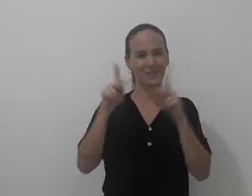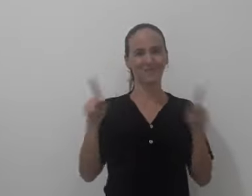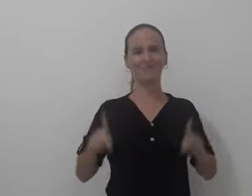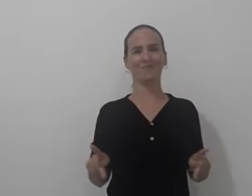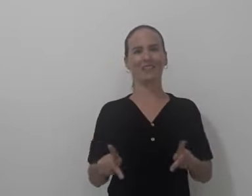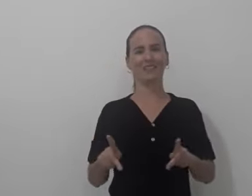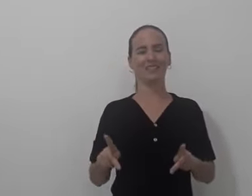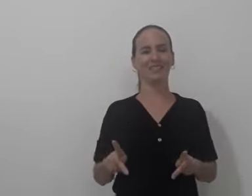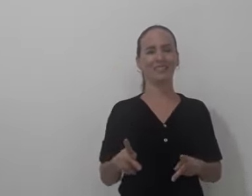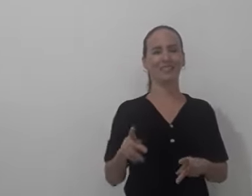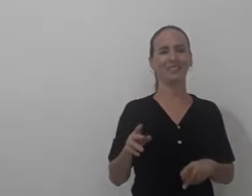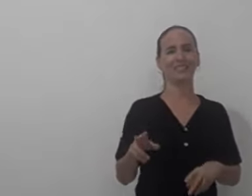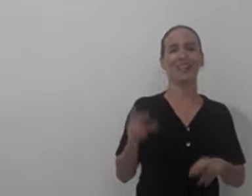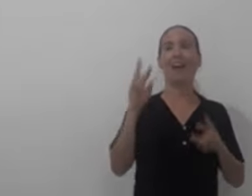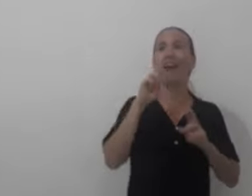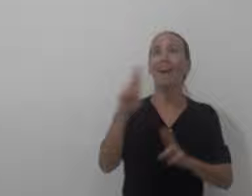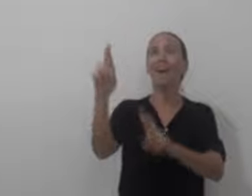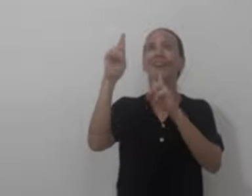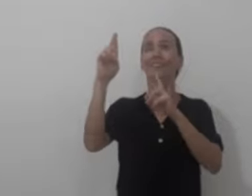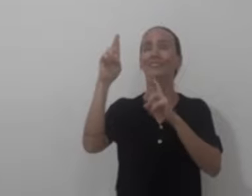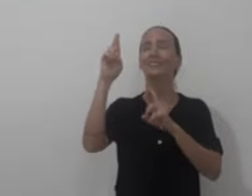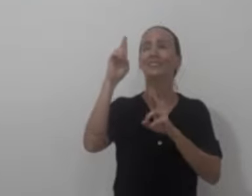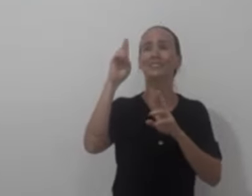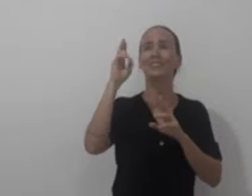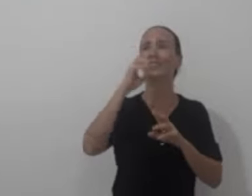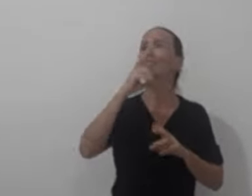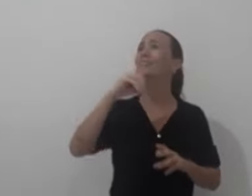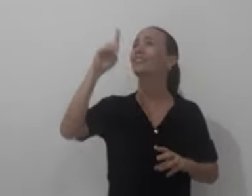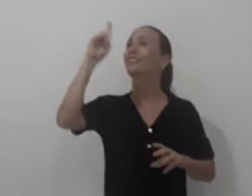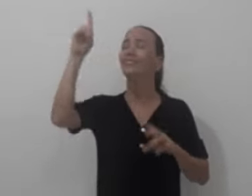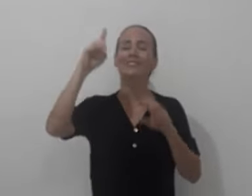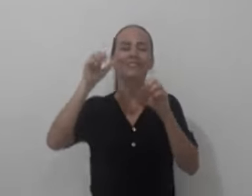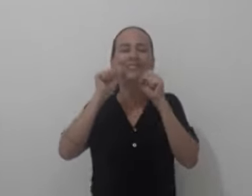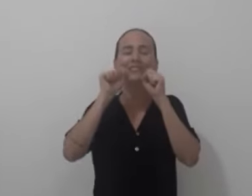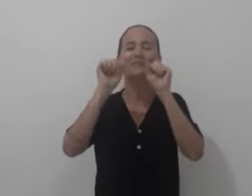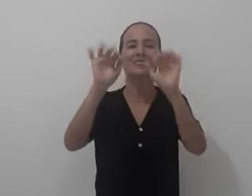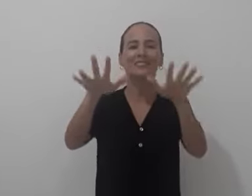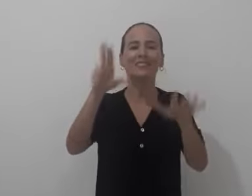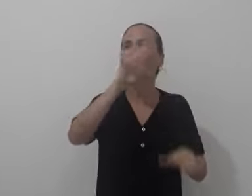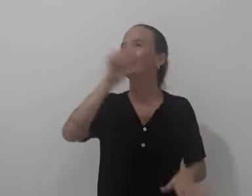mão do Senhor seja sobre a sua vida. Que Deus lhe abençoe, em nome de Jesus.